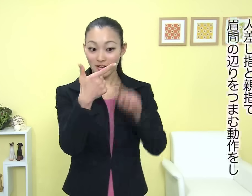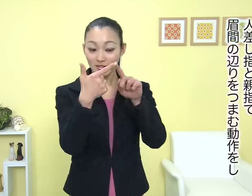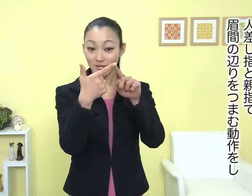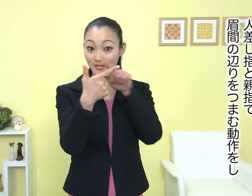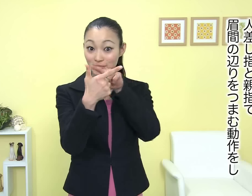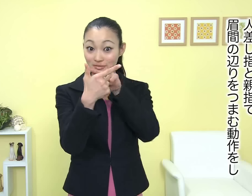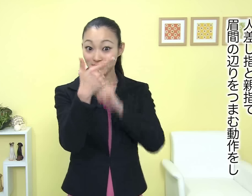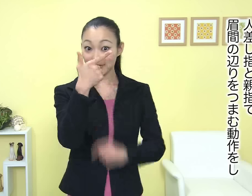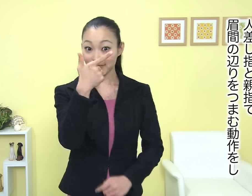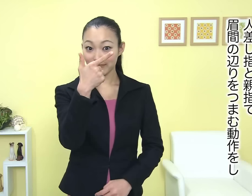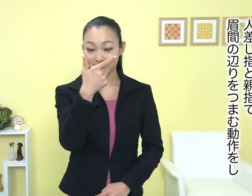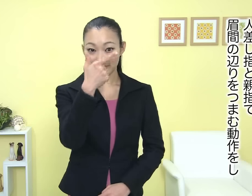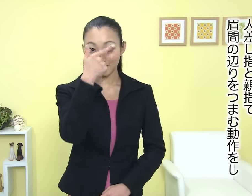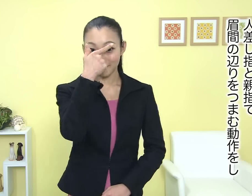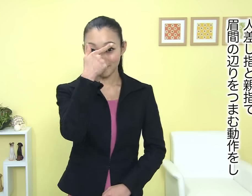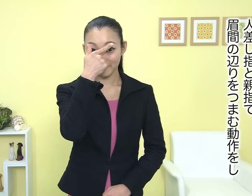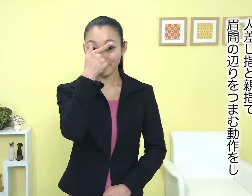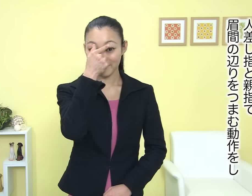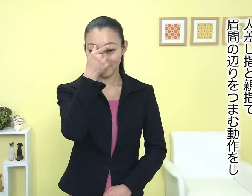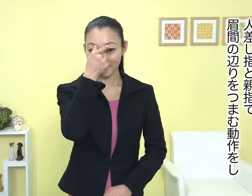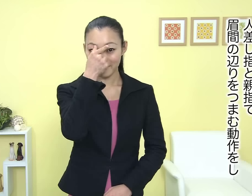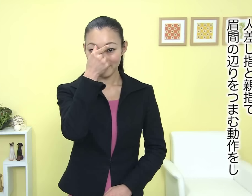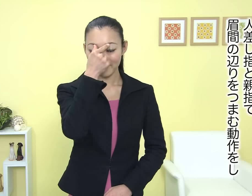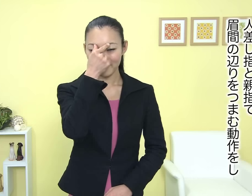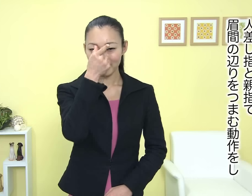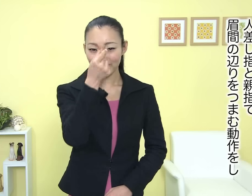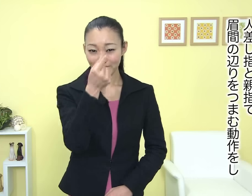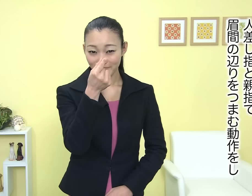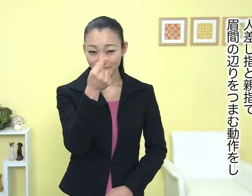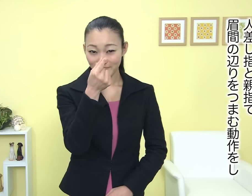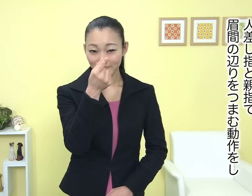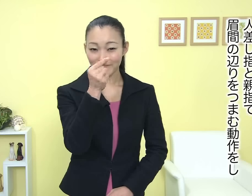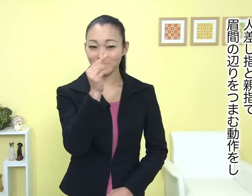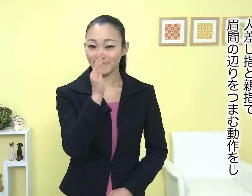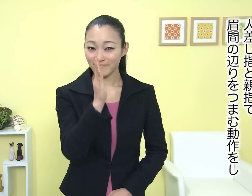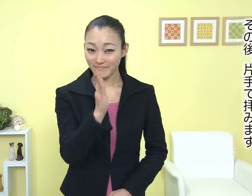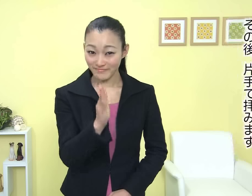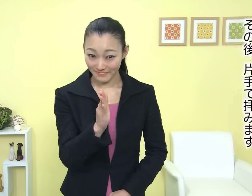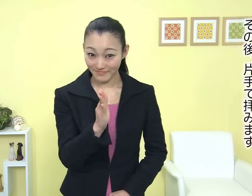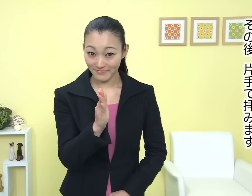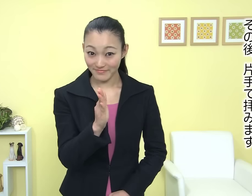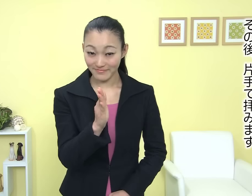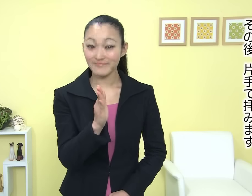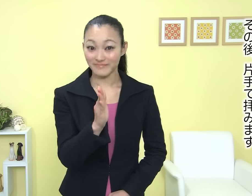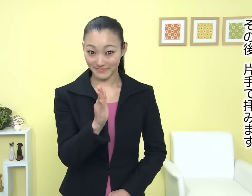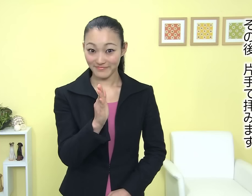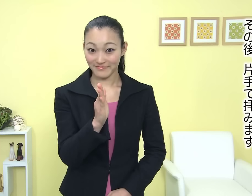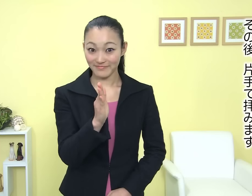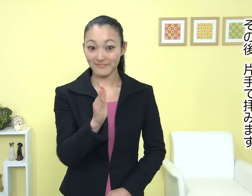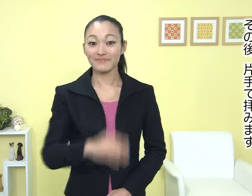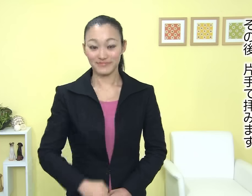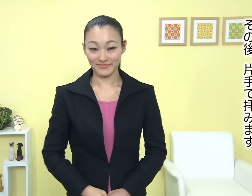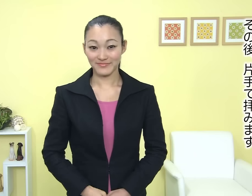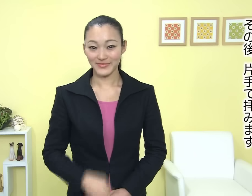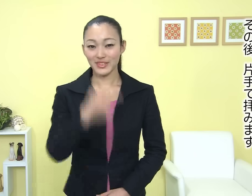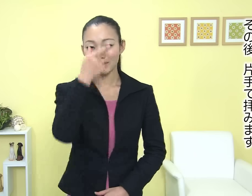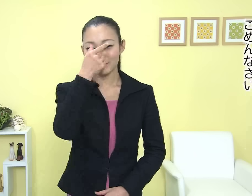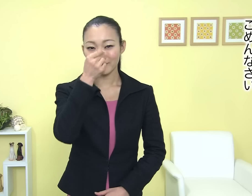人差し指と親指で眉間のあたりをつまむ動作をし、その後片手で拝みます。